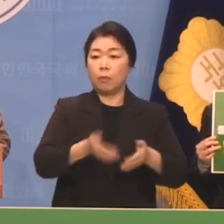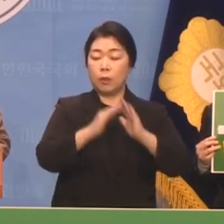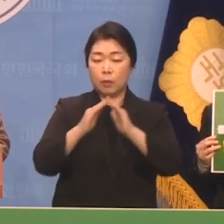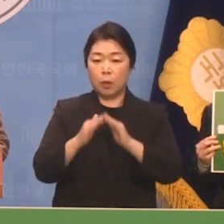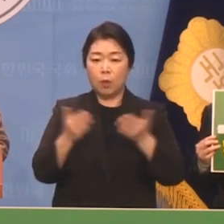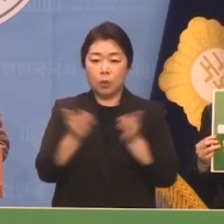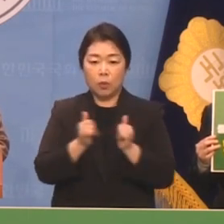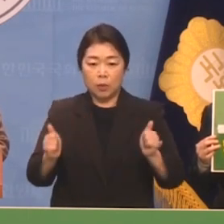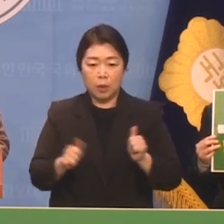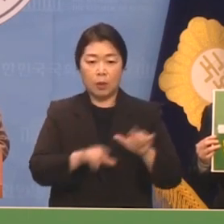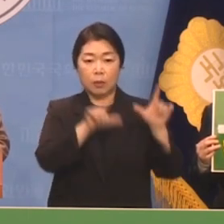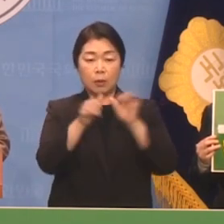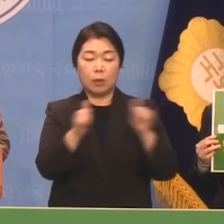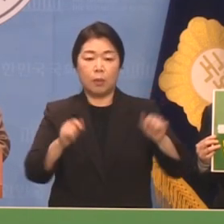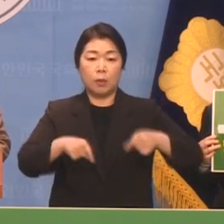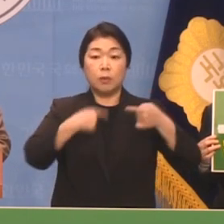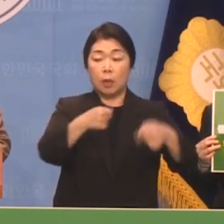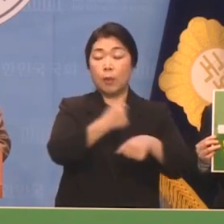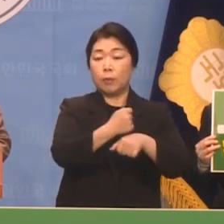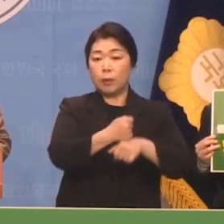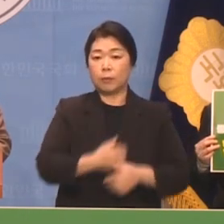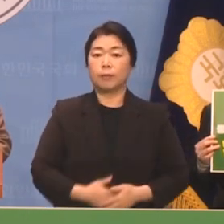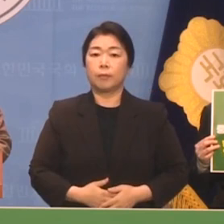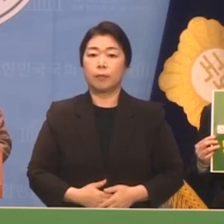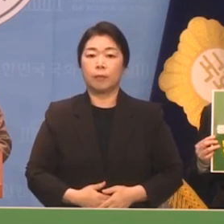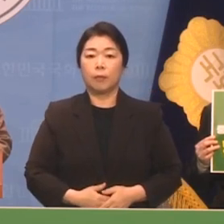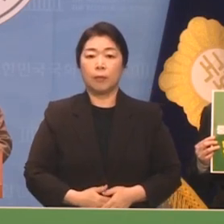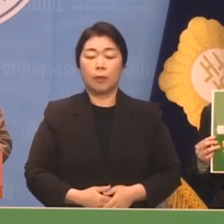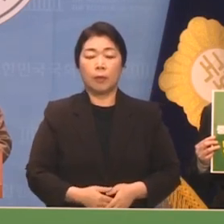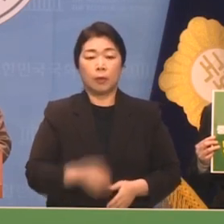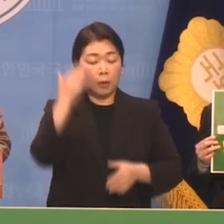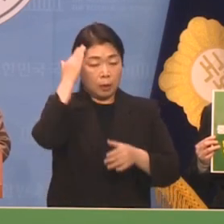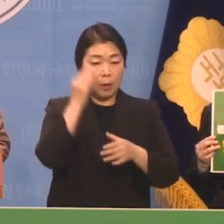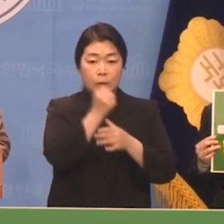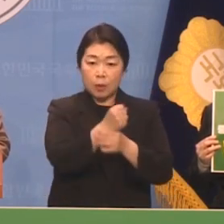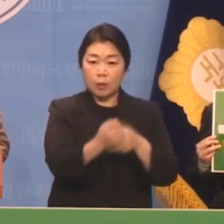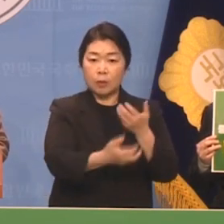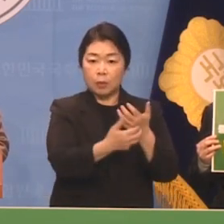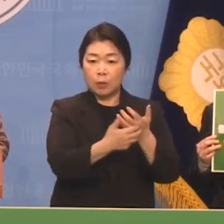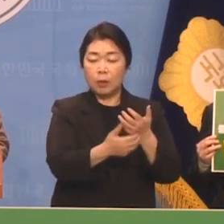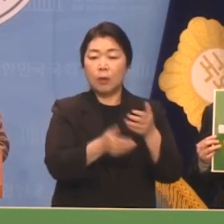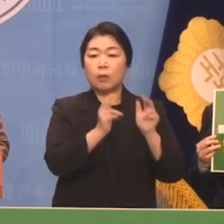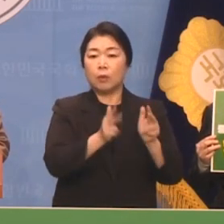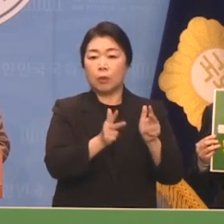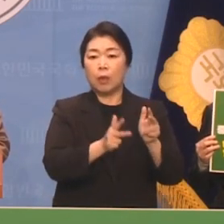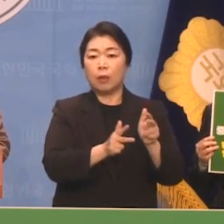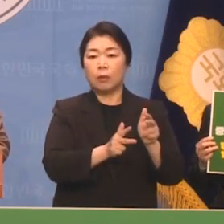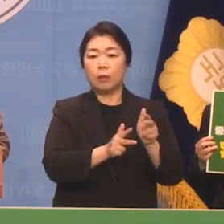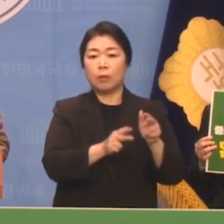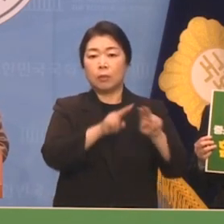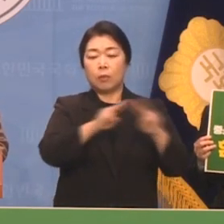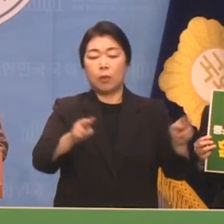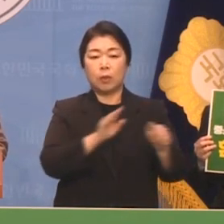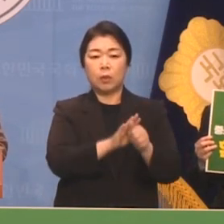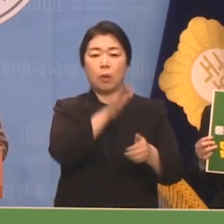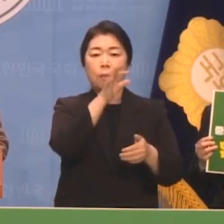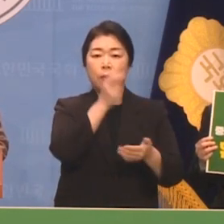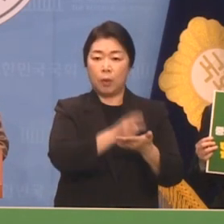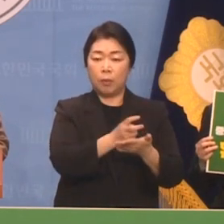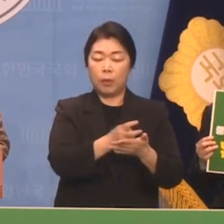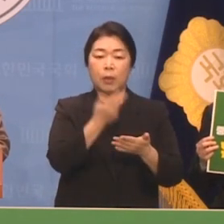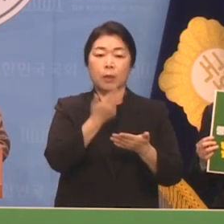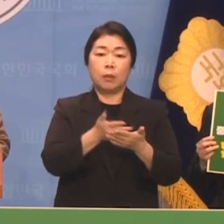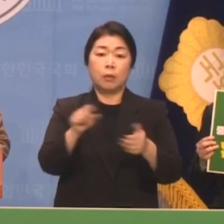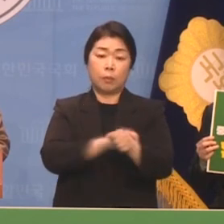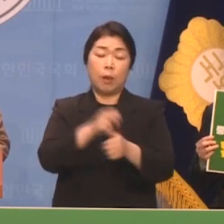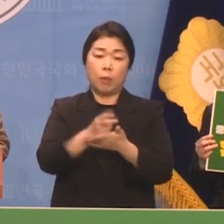참여하도록 하겠습니다. 이를 위해 탈석탄 지역지원 특별법을 제정할 것입니다. 농업과 어업은